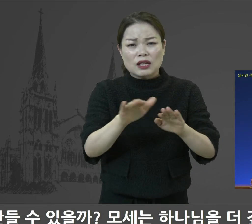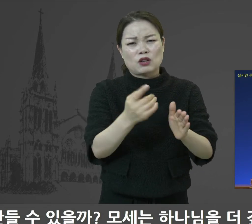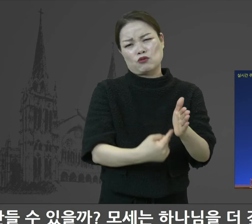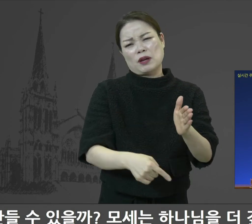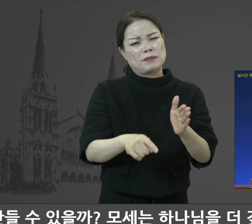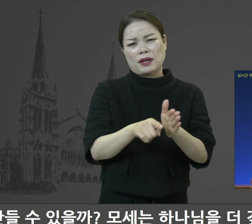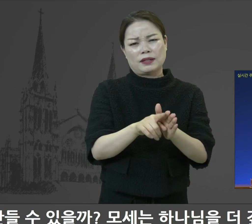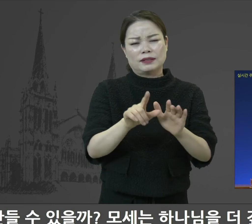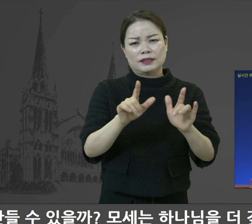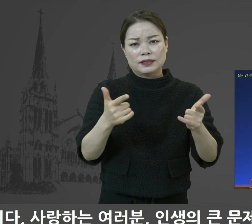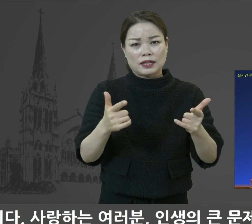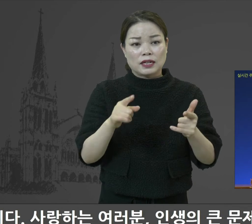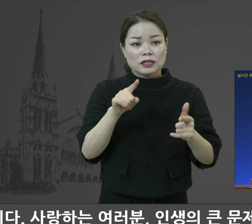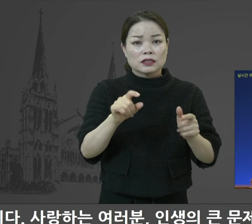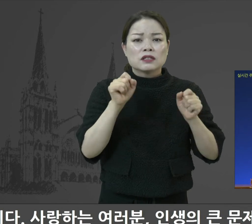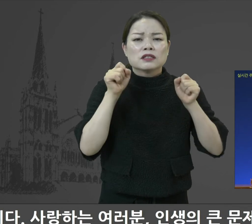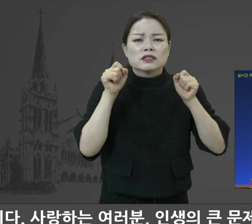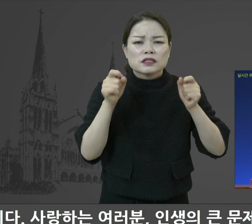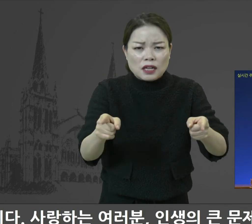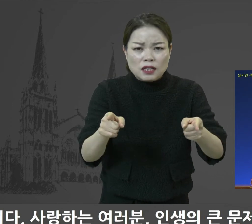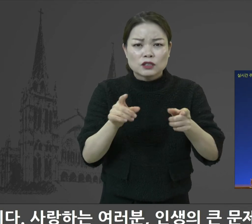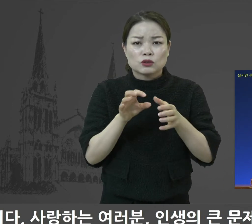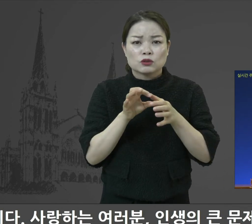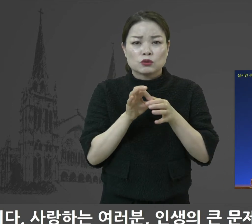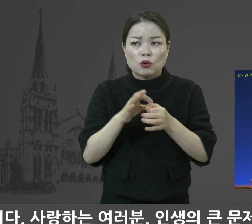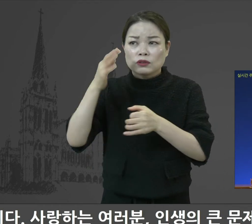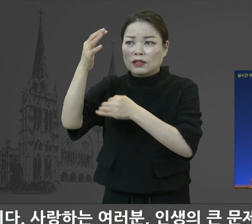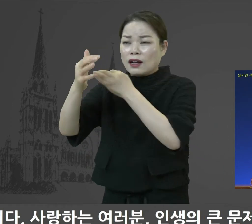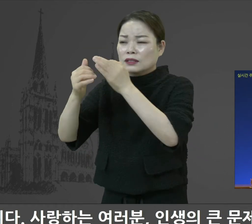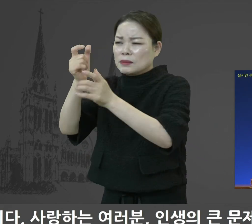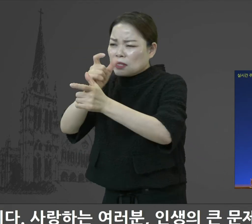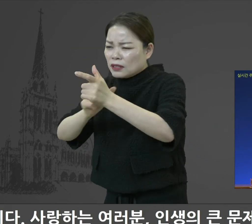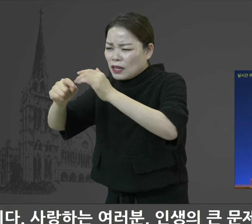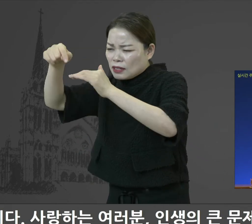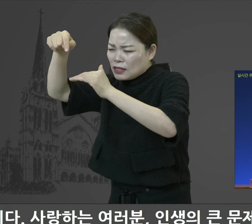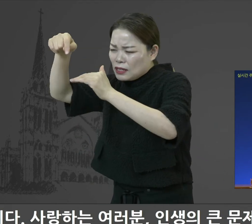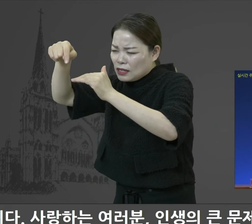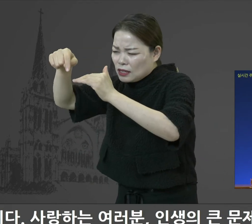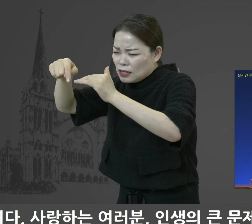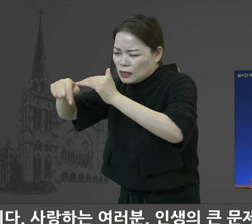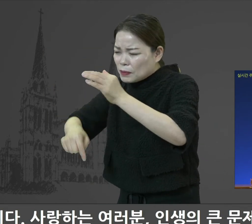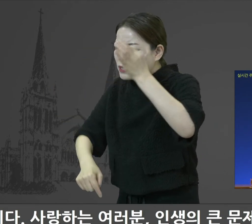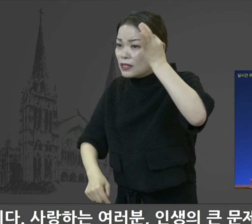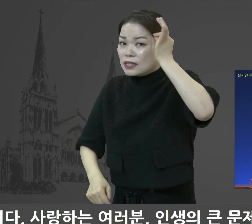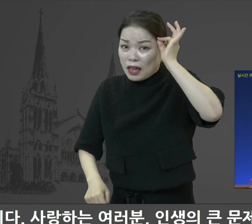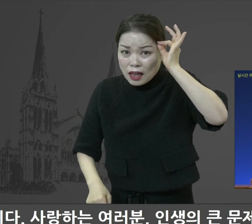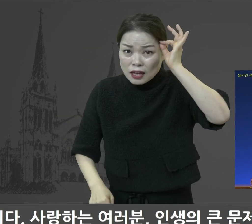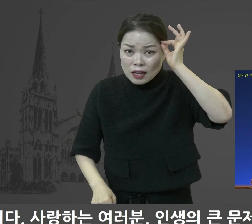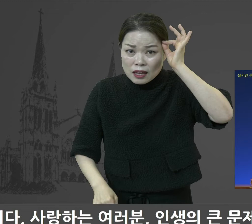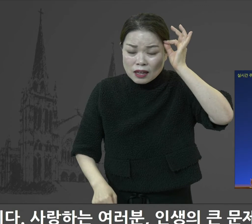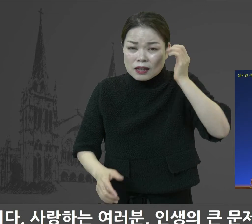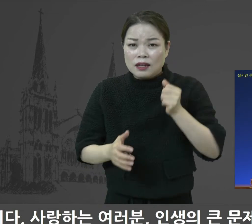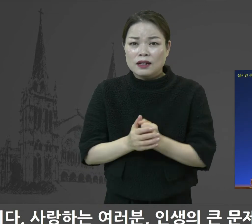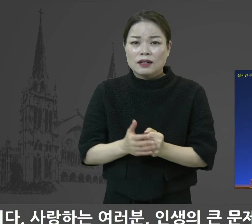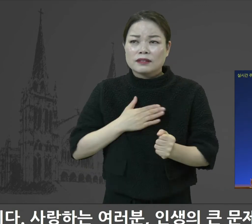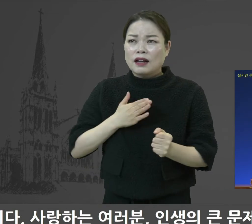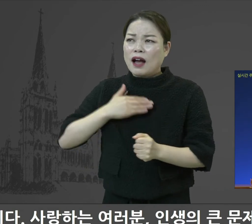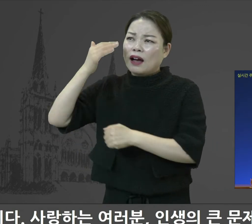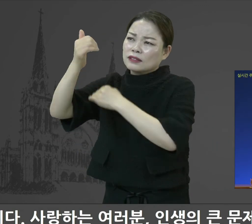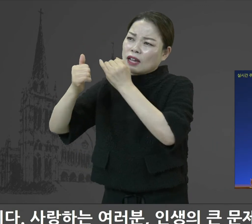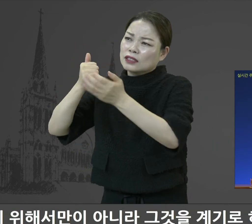아니라 그거를 계기로 내가 하나님을 깊게 알고 싶다, 내가